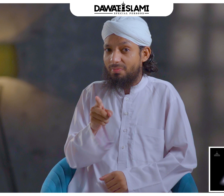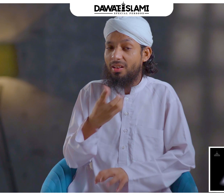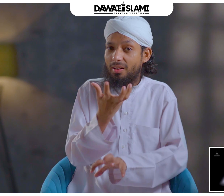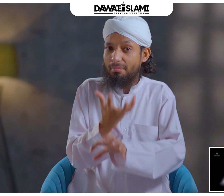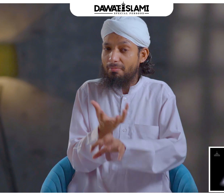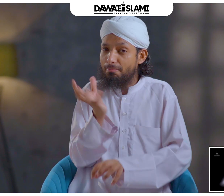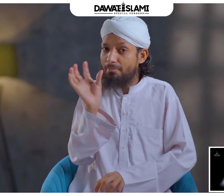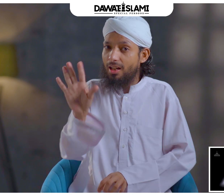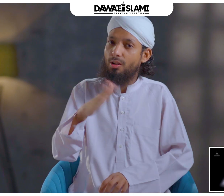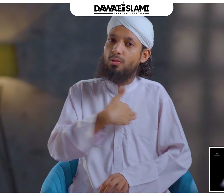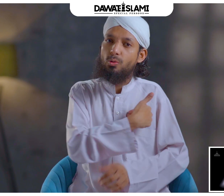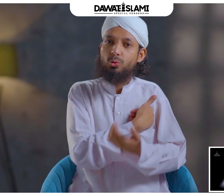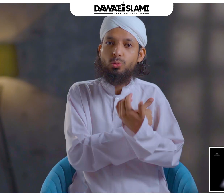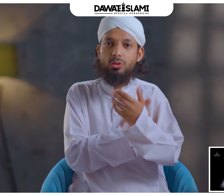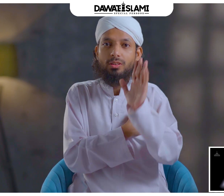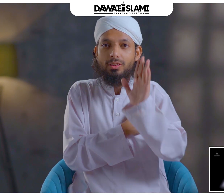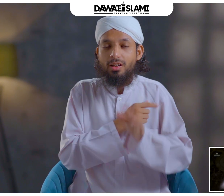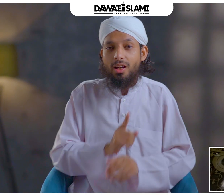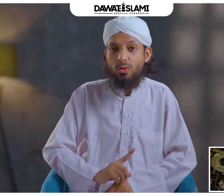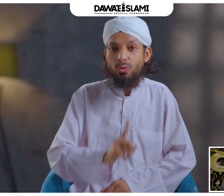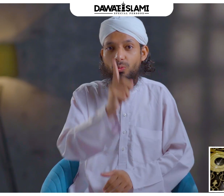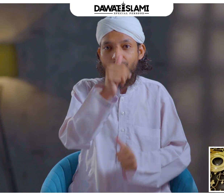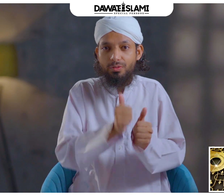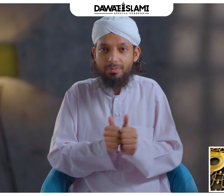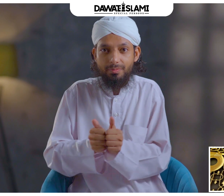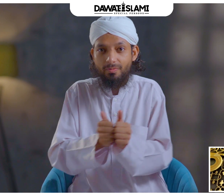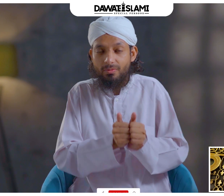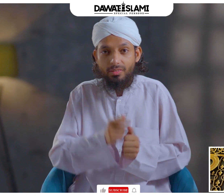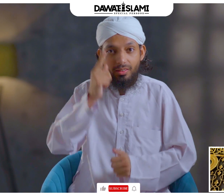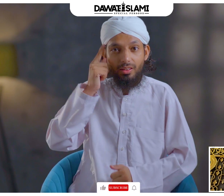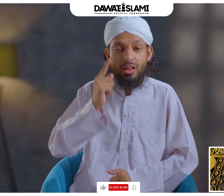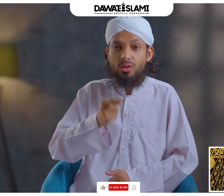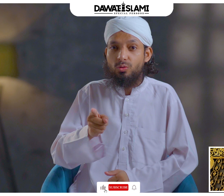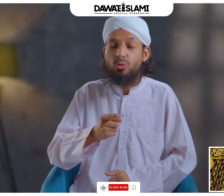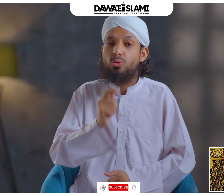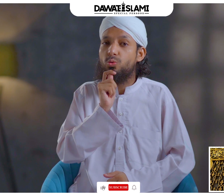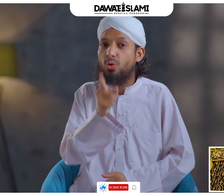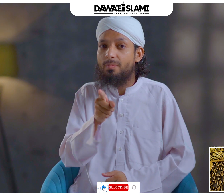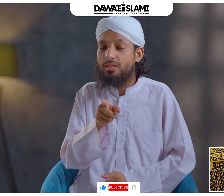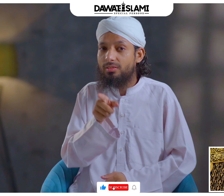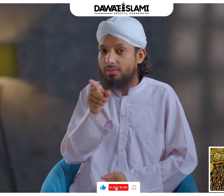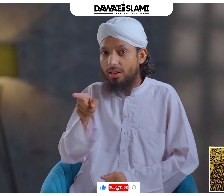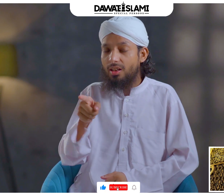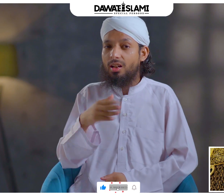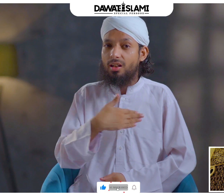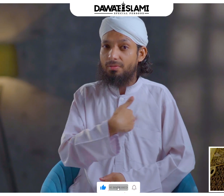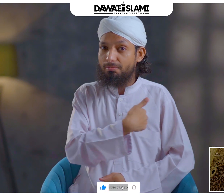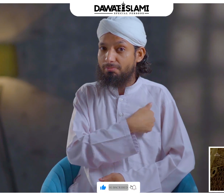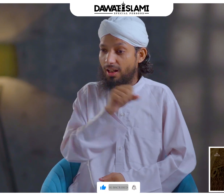تھا، لیکن میری شامت سے وہ مر گیا۔ امیر المومنین فاروق اعظم رضی اللہ تعالیٰ عنہ نے فیصلہ صادر کرتے ہوئے فرمایا، چونکہ تم